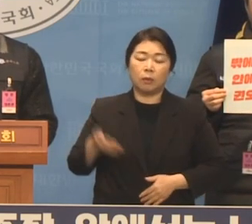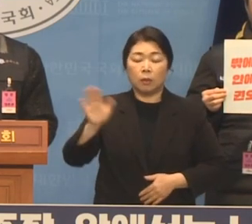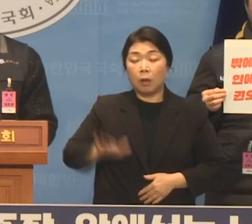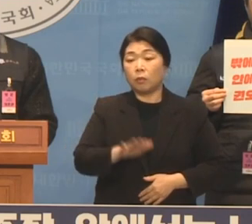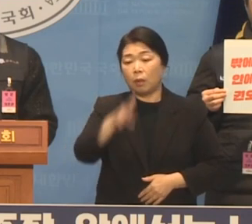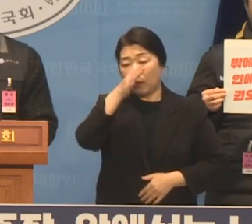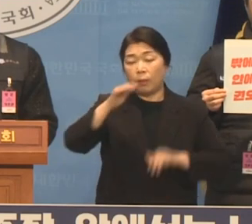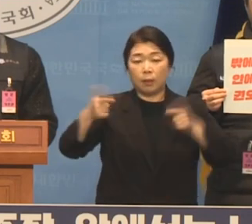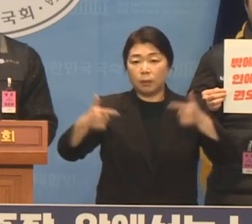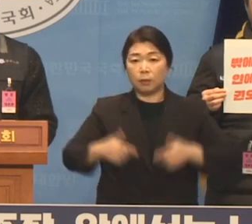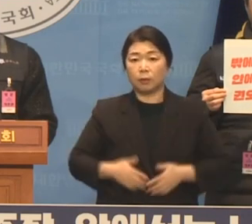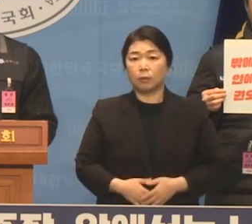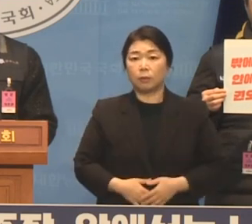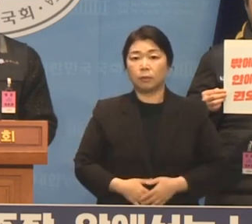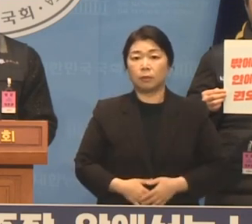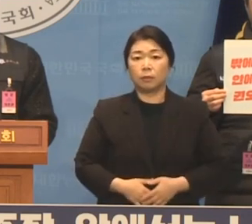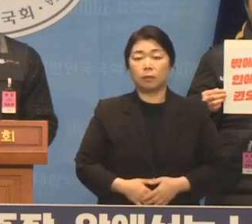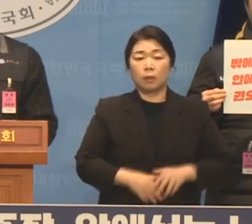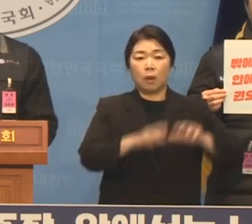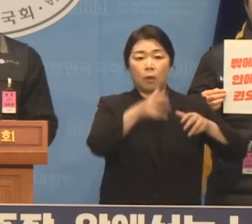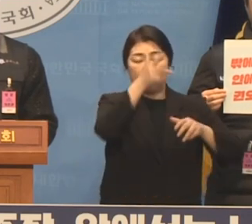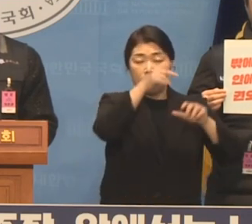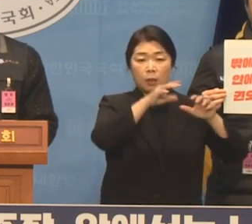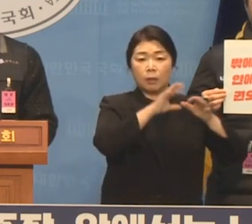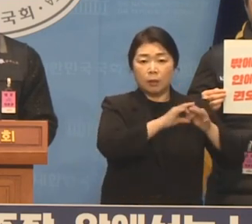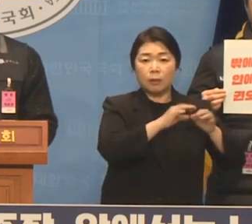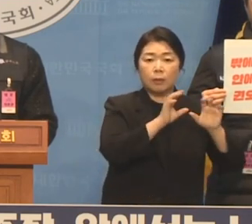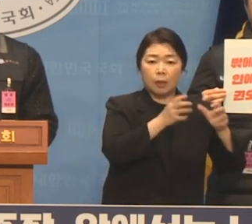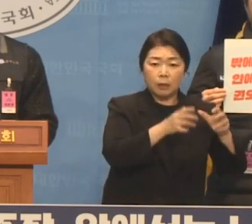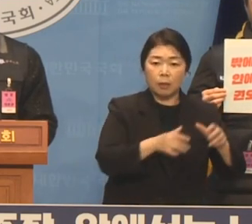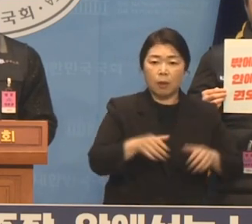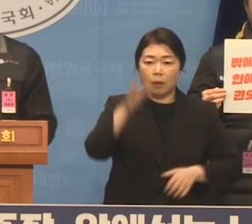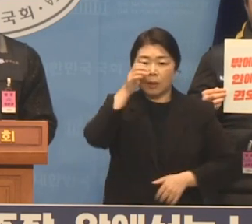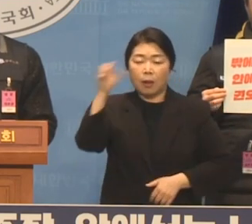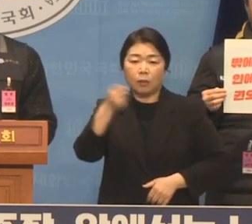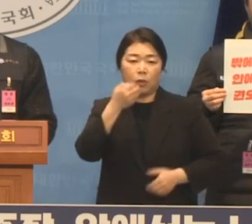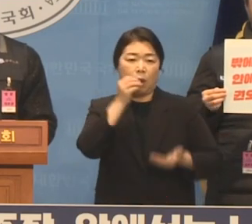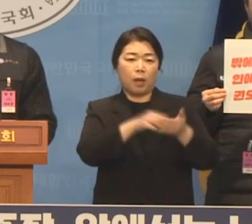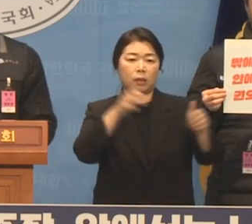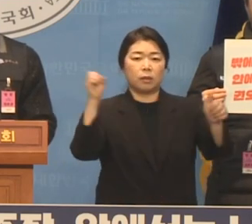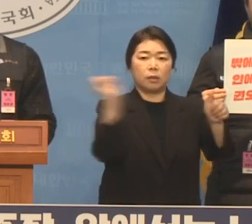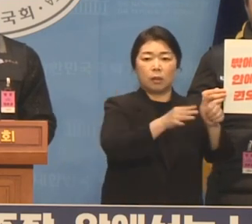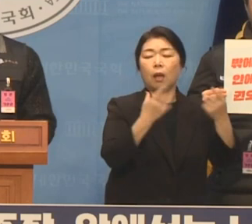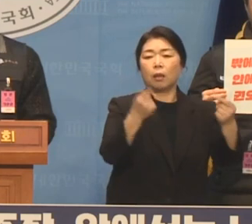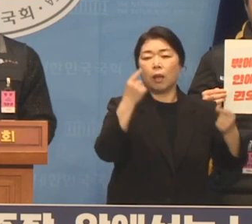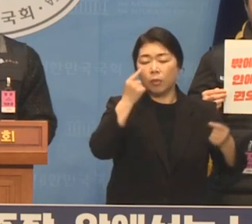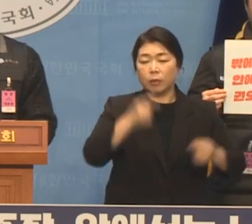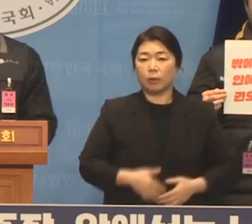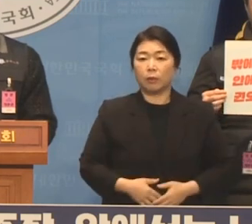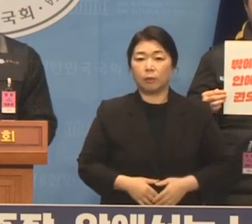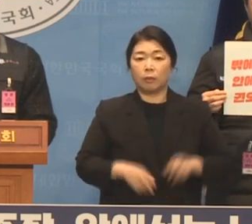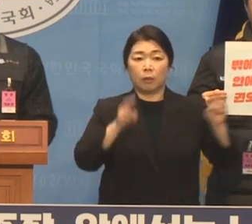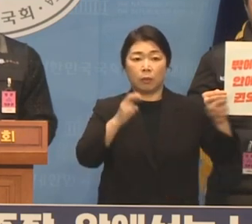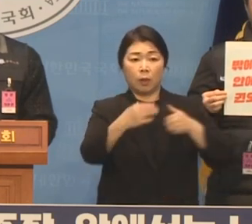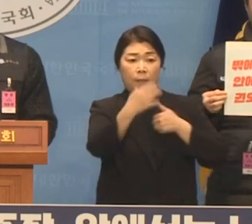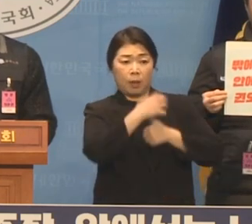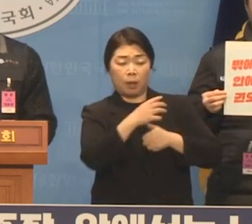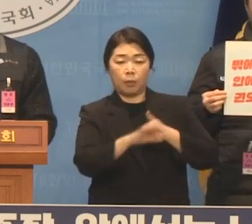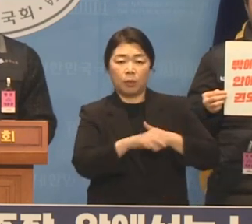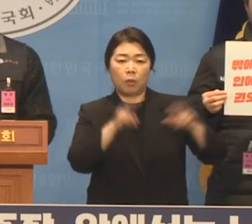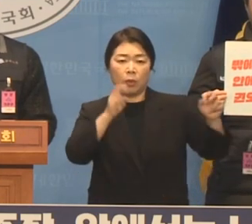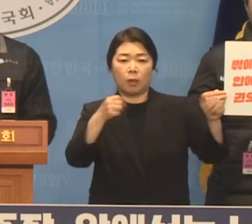않습니다. 검찰의 나라에서 계란으로 바위치기라도 치겠습니다. 회사가 막는다면 회사와 싸울